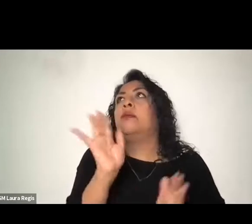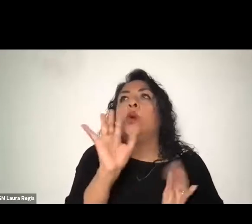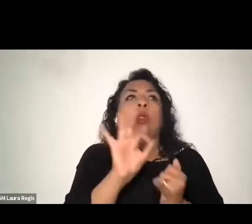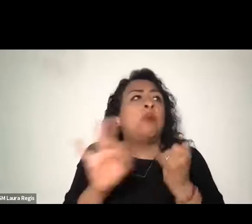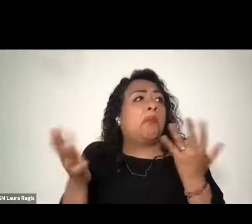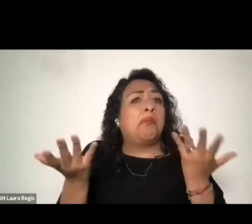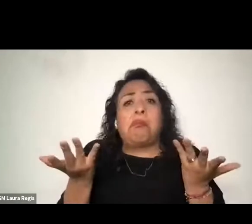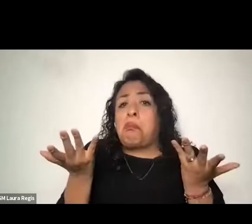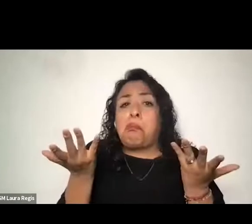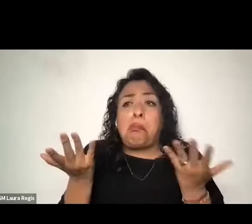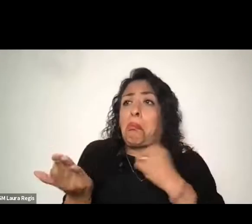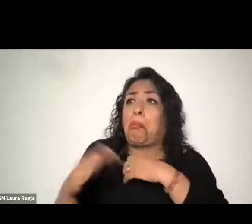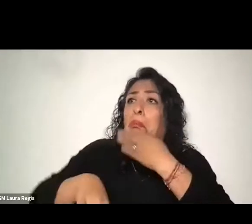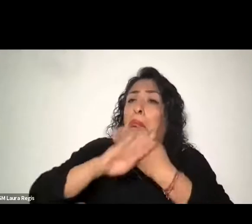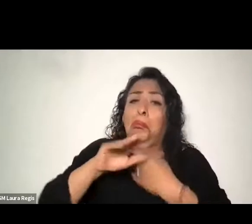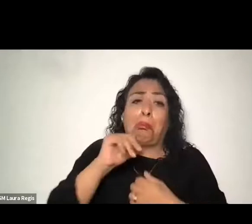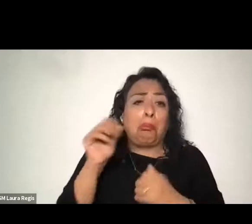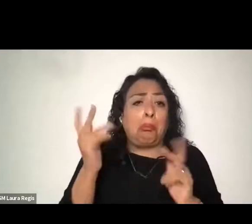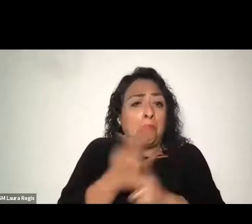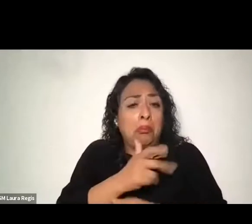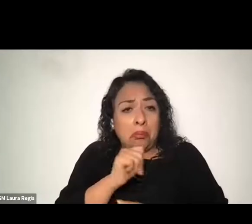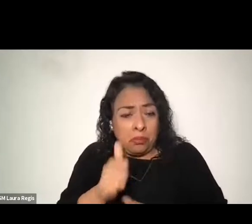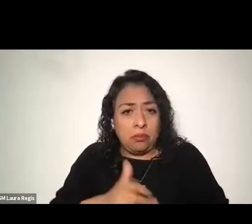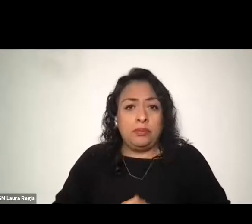haber afectación.